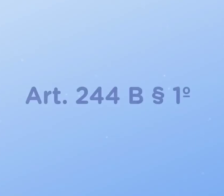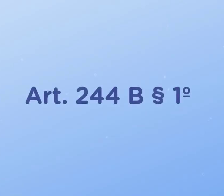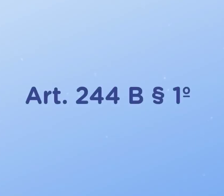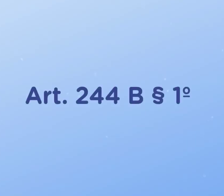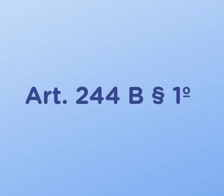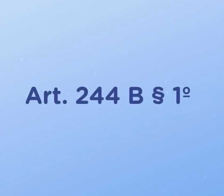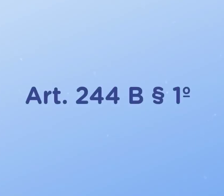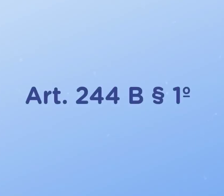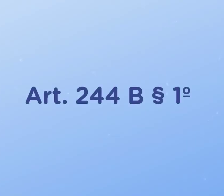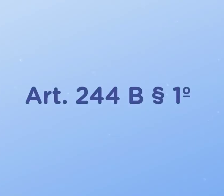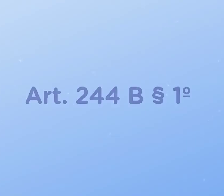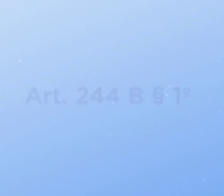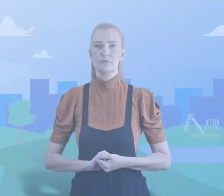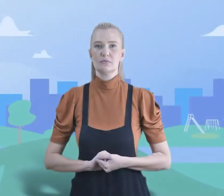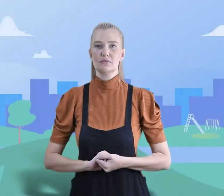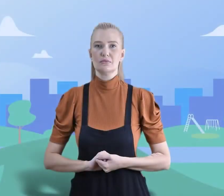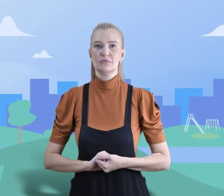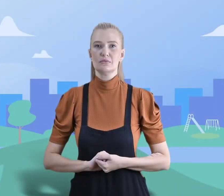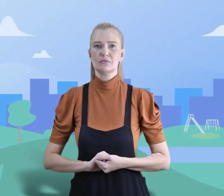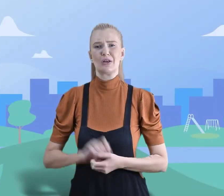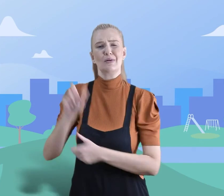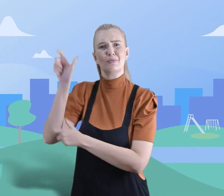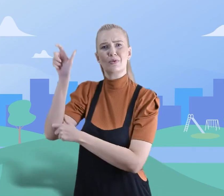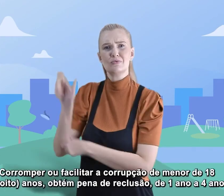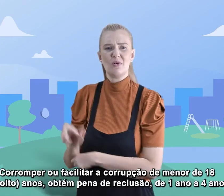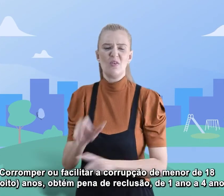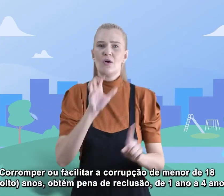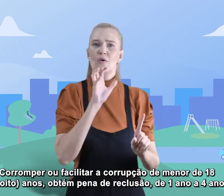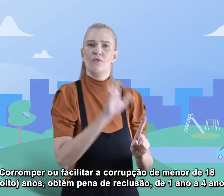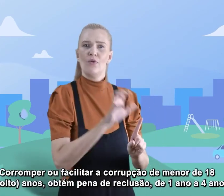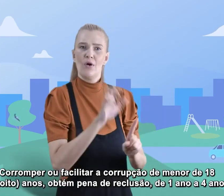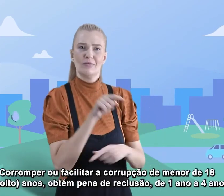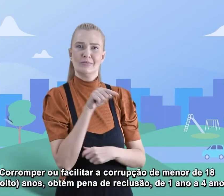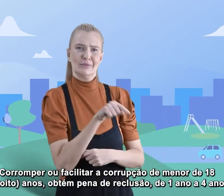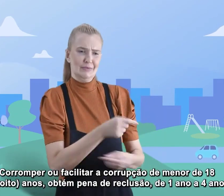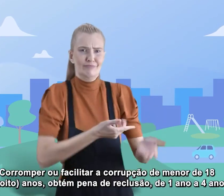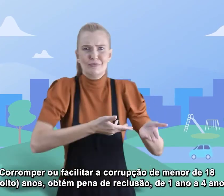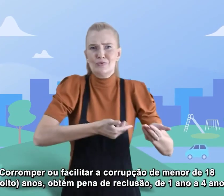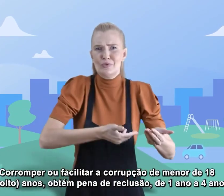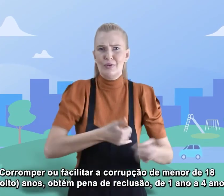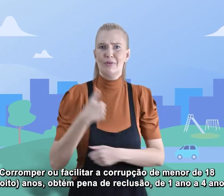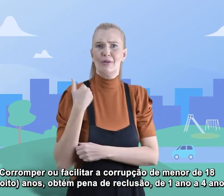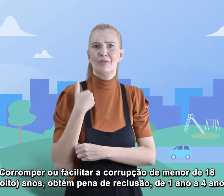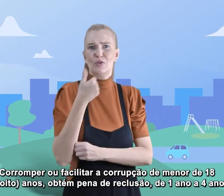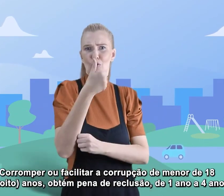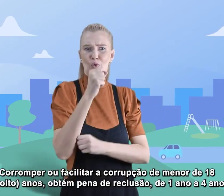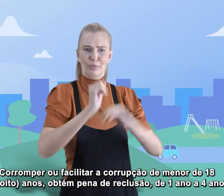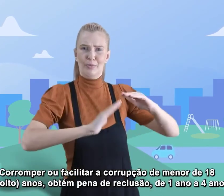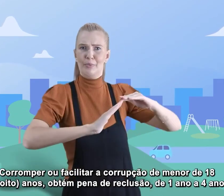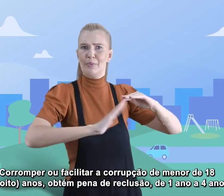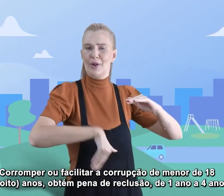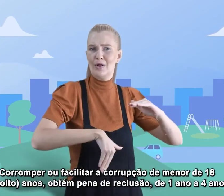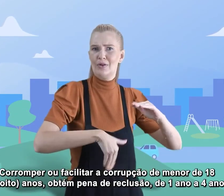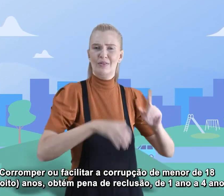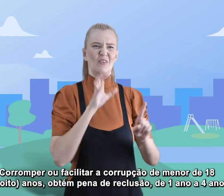Artigo 244-B, parágrafo 1º. Corromper ou facilitar a corrupção de menor de 18 anos,